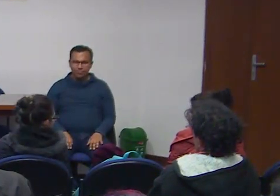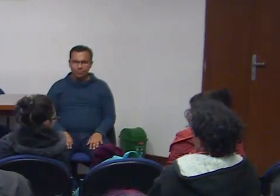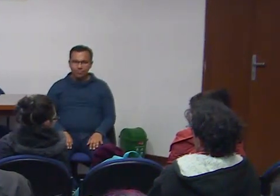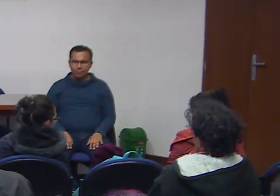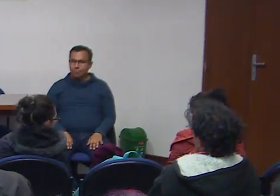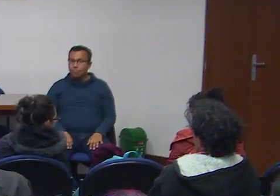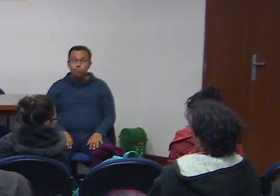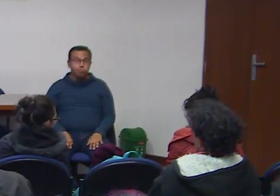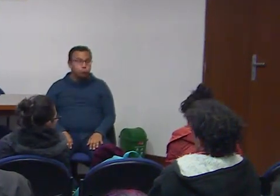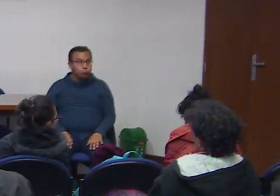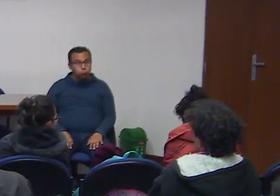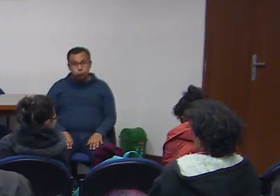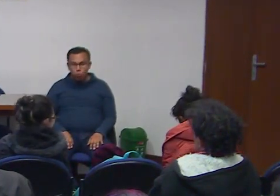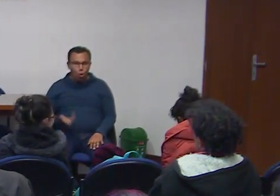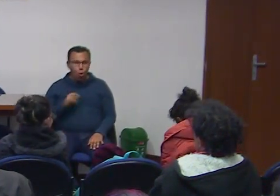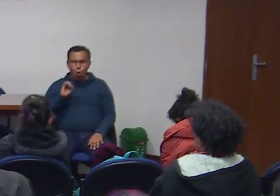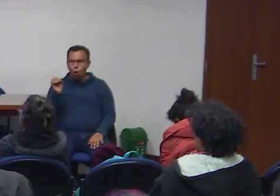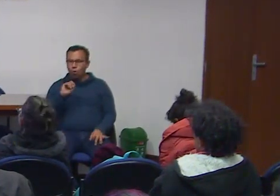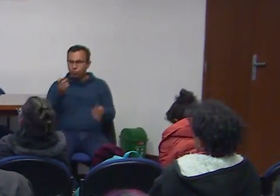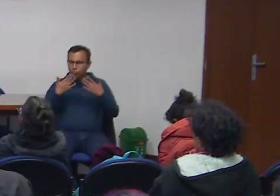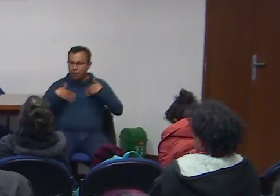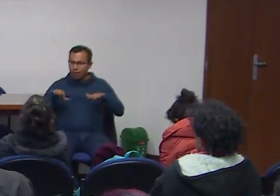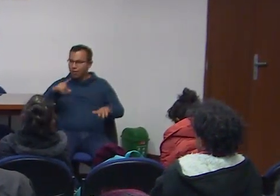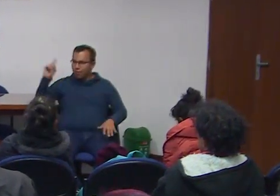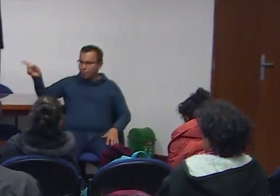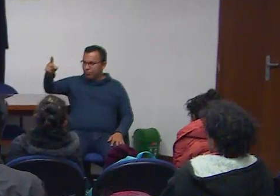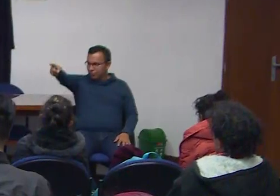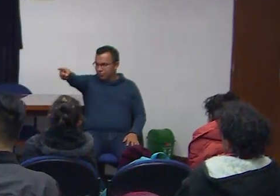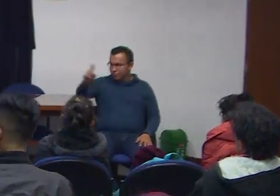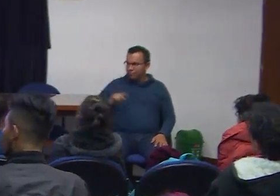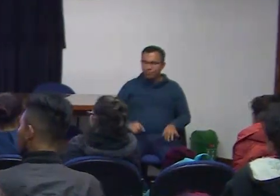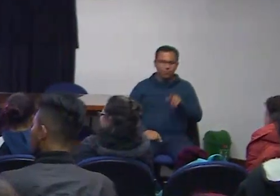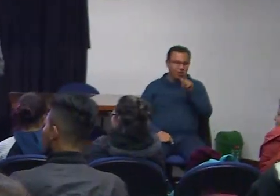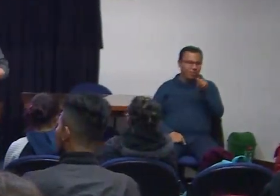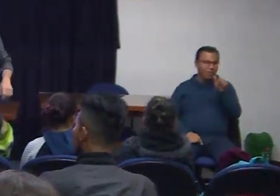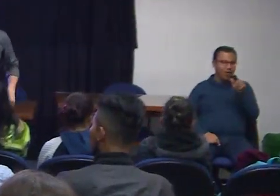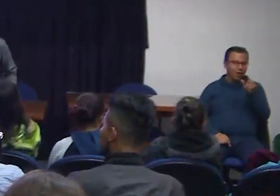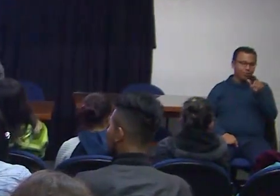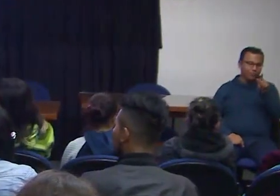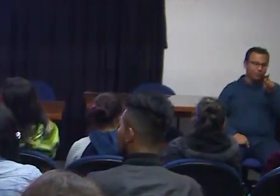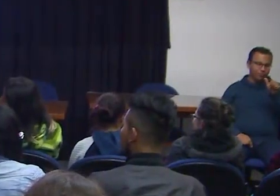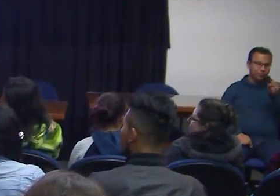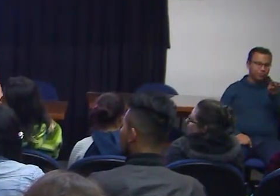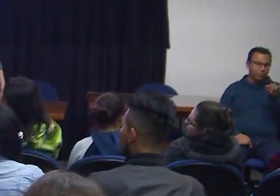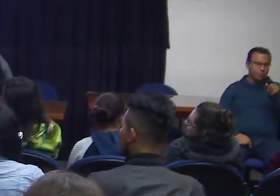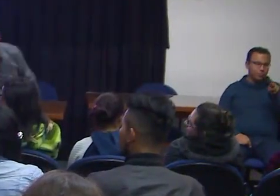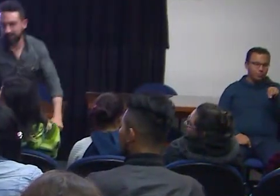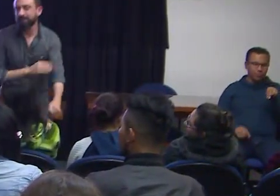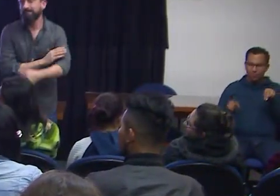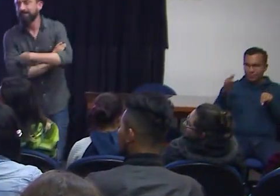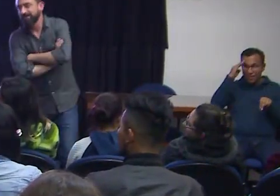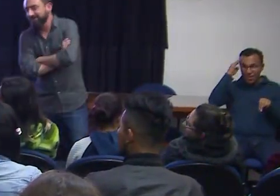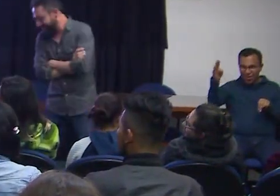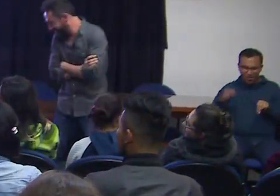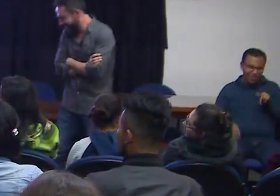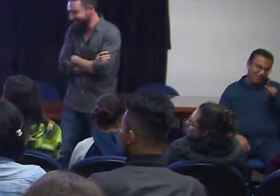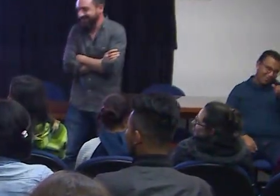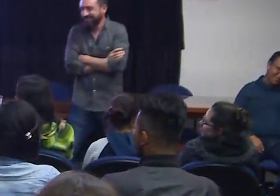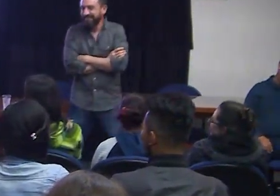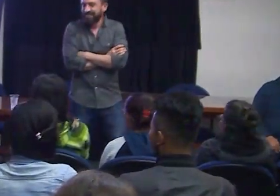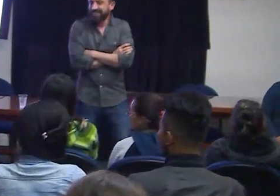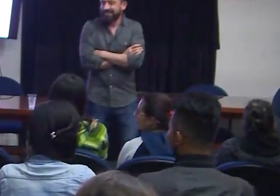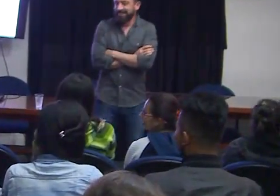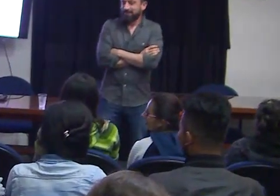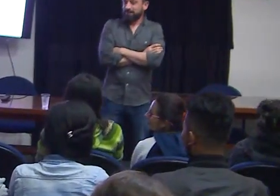sintió aleatorio o yo ah listo cómo es tu nombre Hola soy